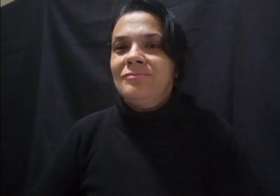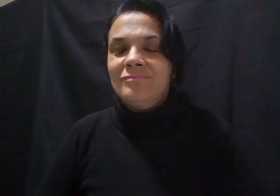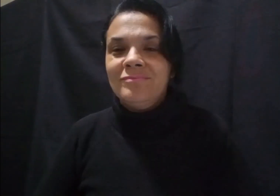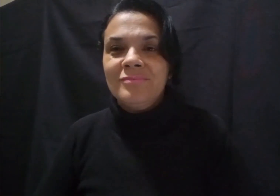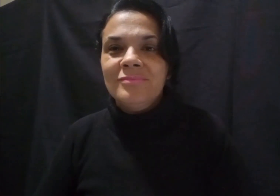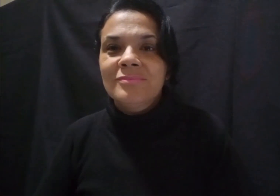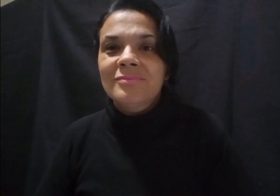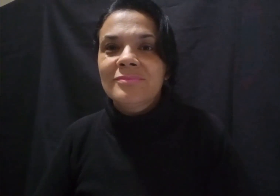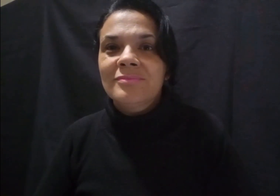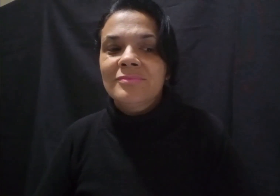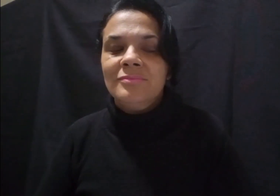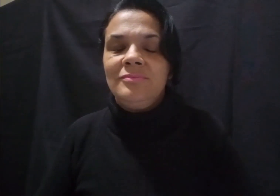está vendo.